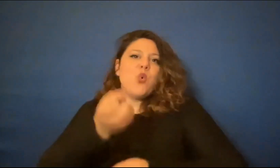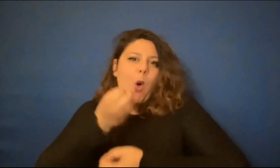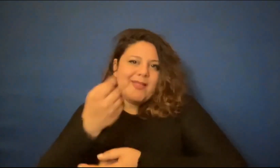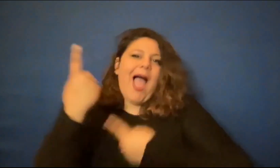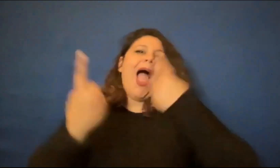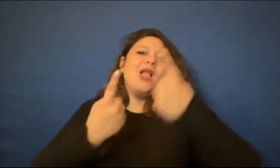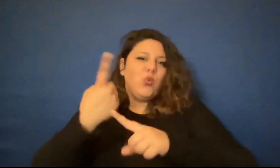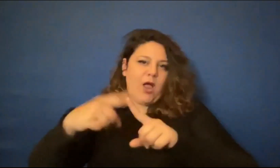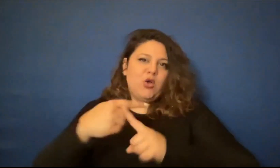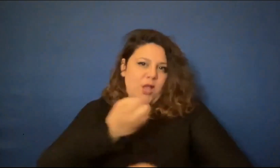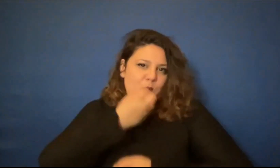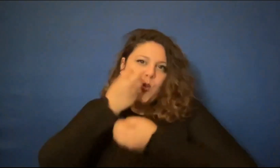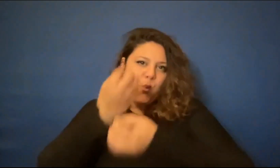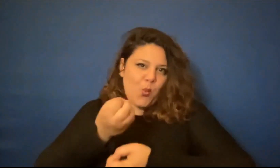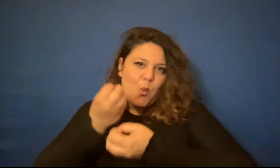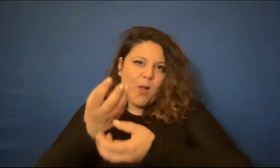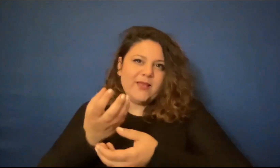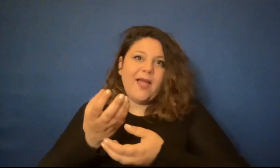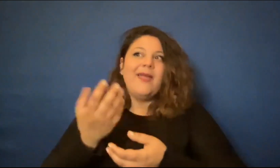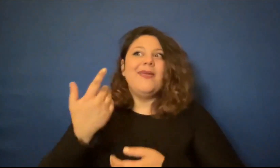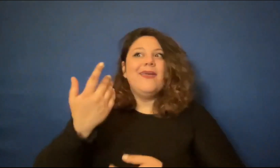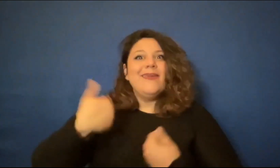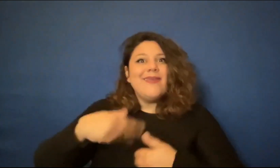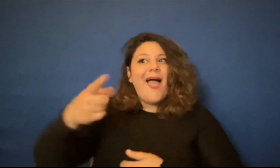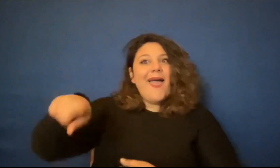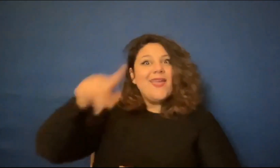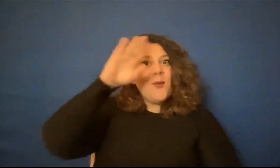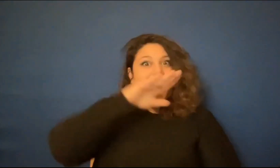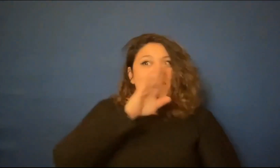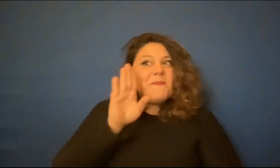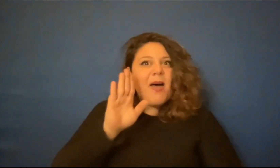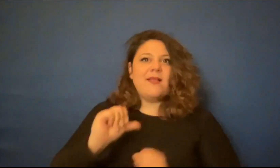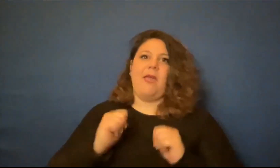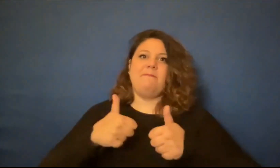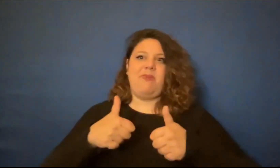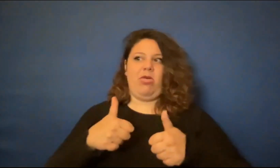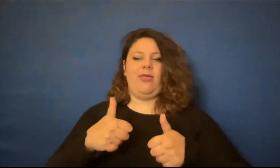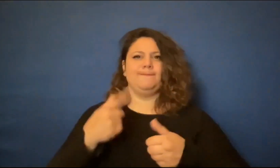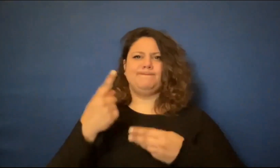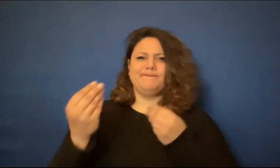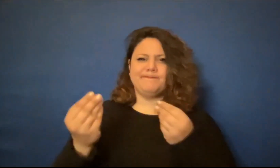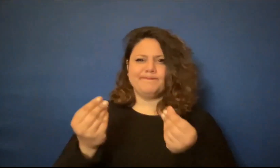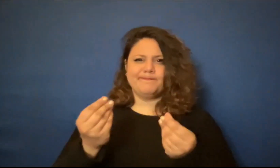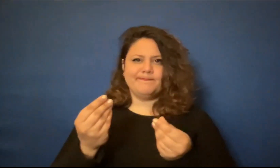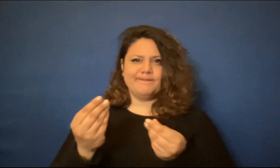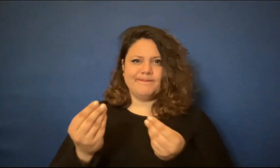cosas y ya pues empezaron a tomar medidas ellos, ¿vale? Porque ya como